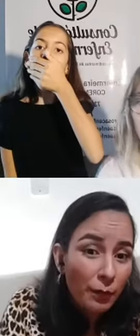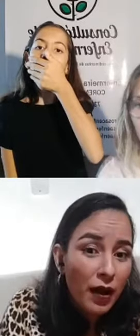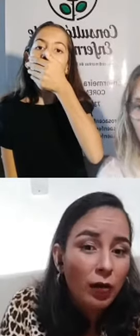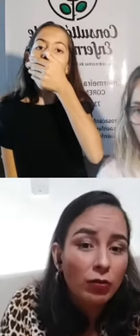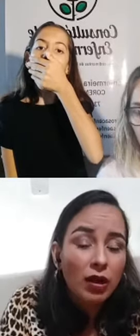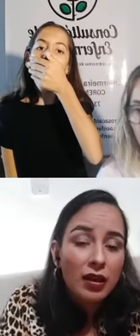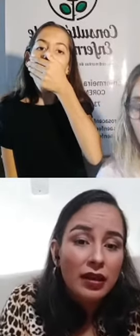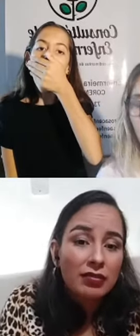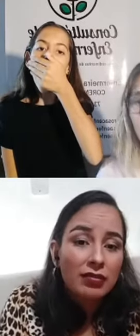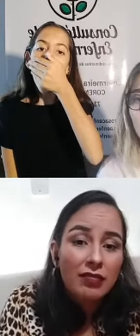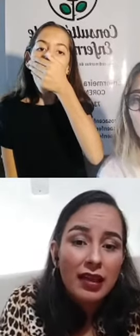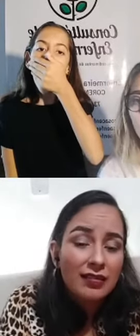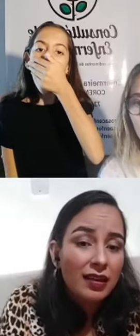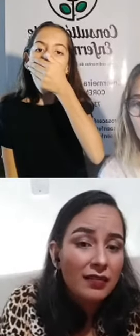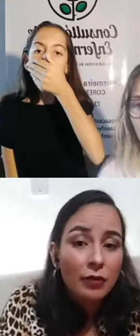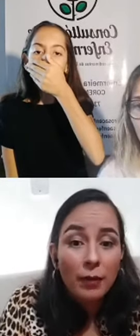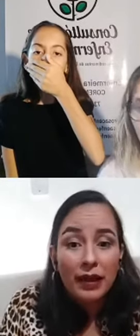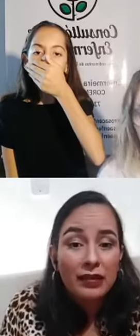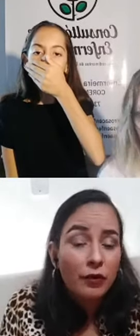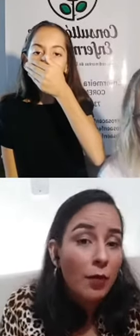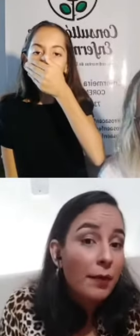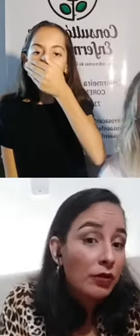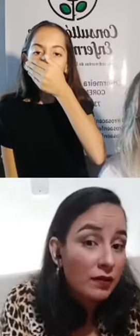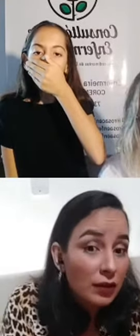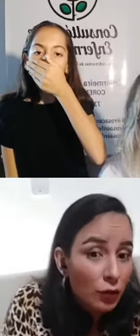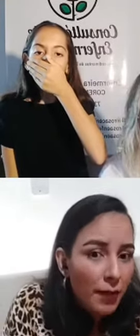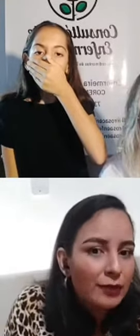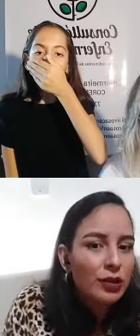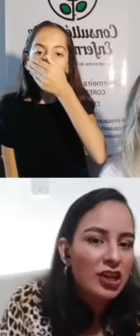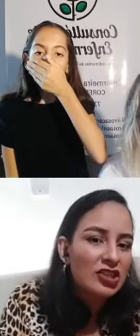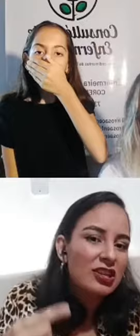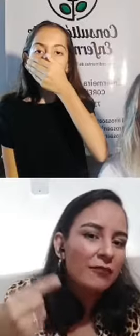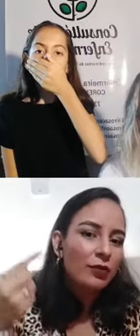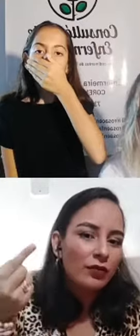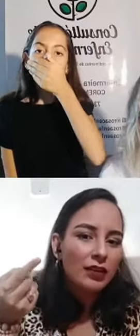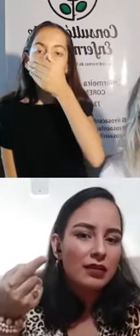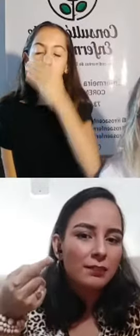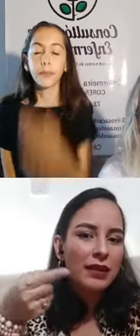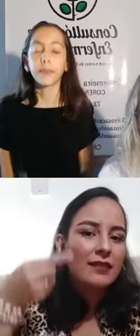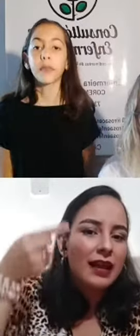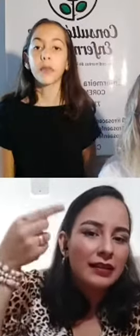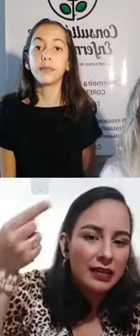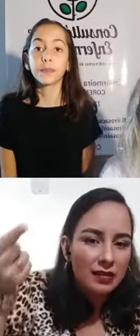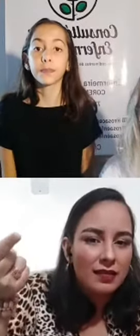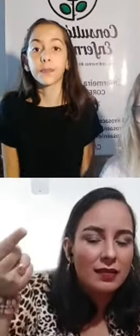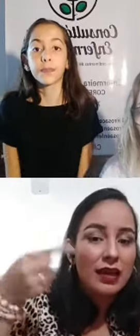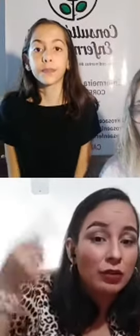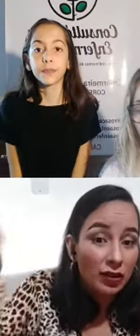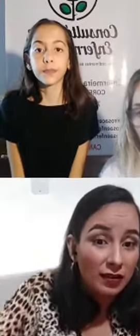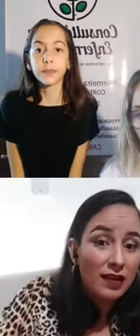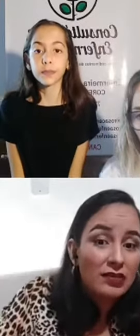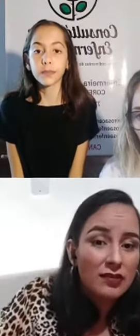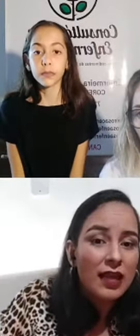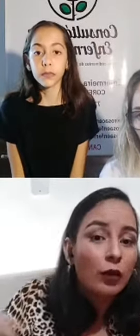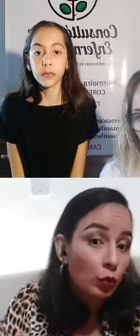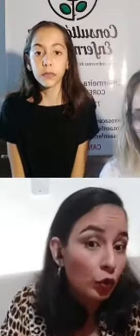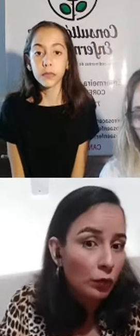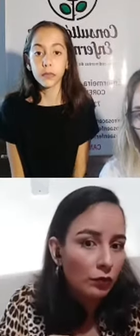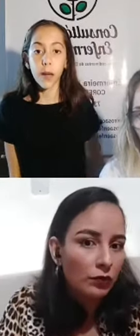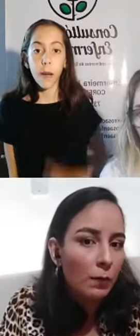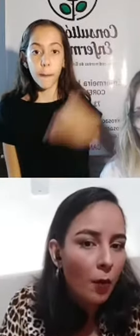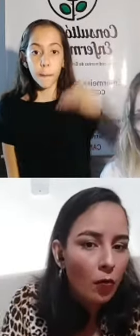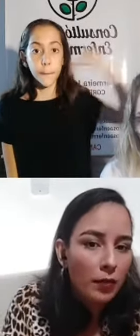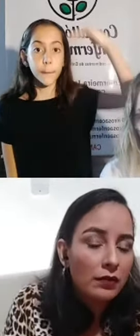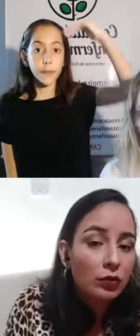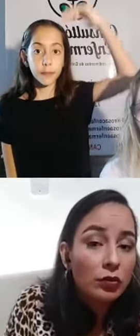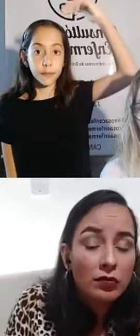São Paulo, eles lançaram uma plataforma para o ensino médio, que aí a gente já vai conseguir pensar em crianças, em adolescentes, né, autônomos,